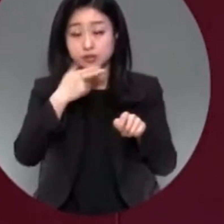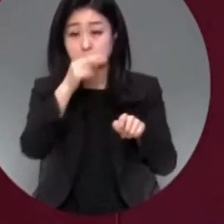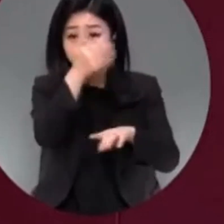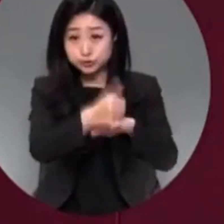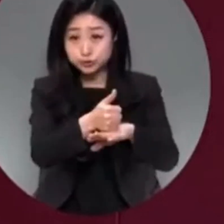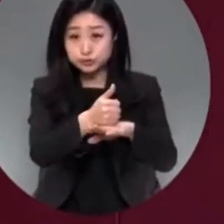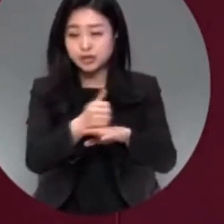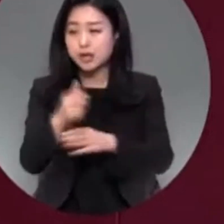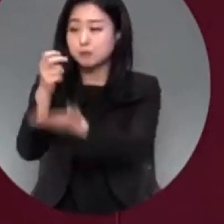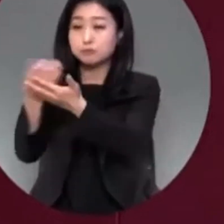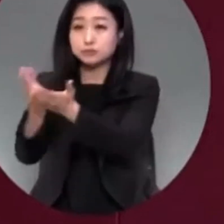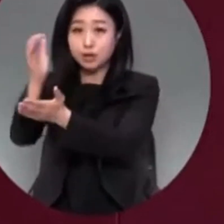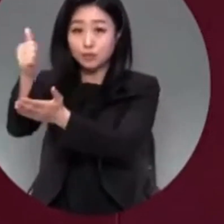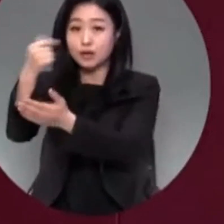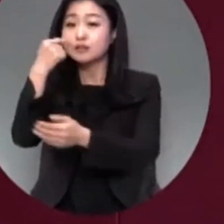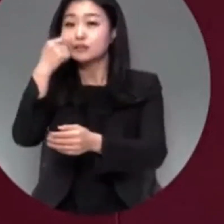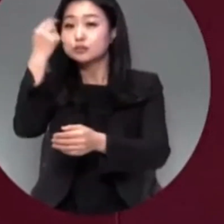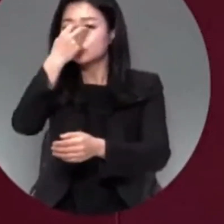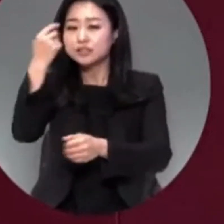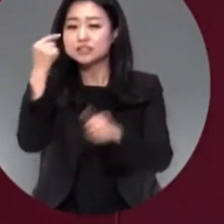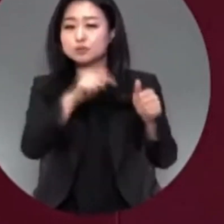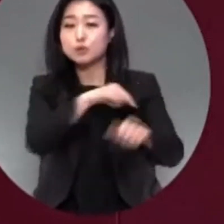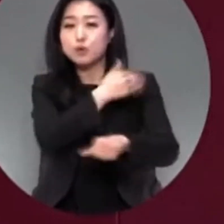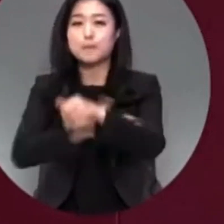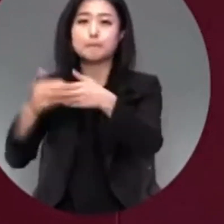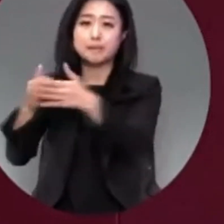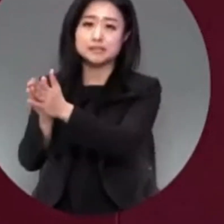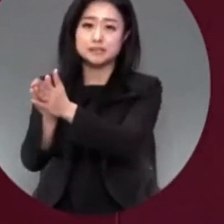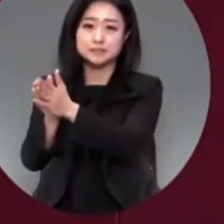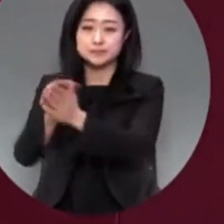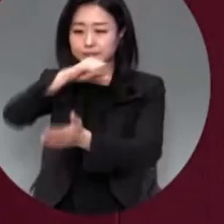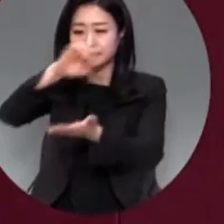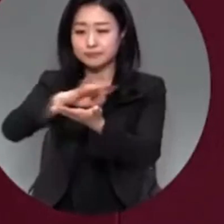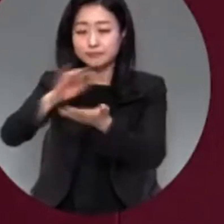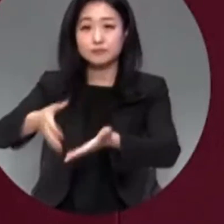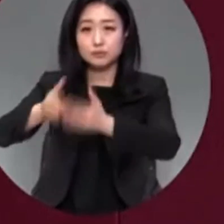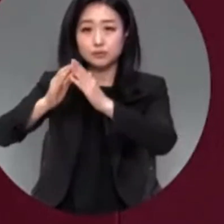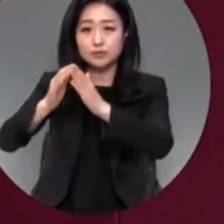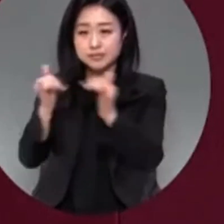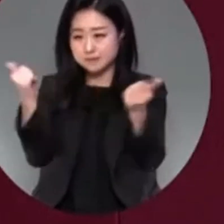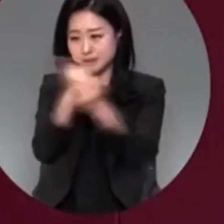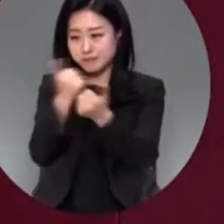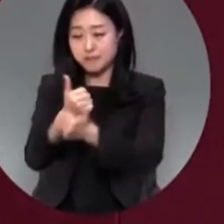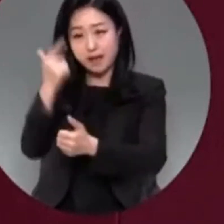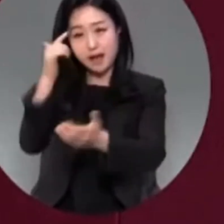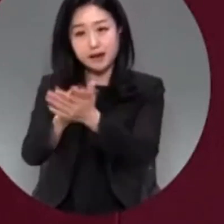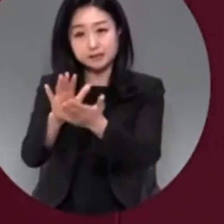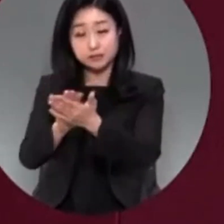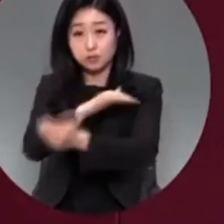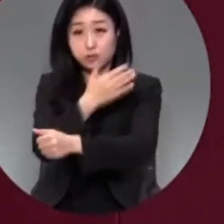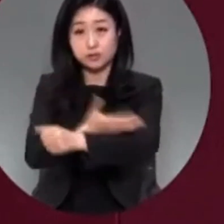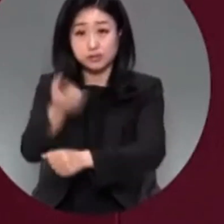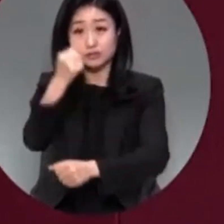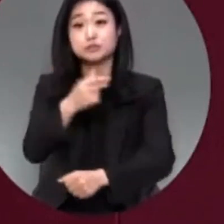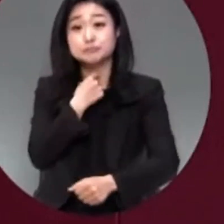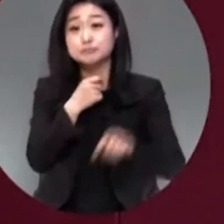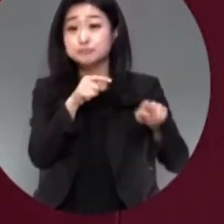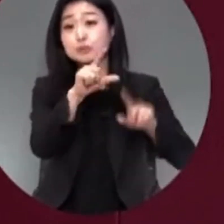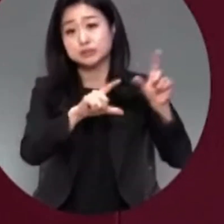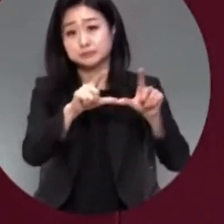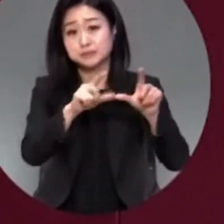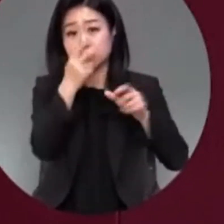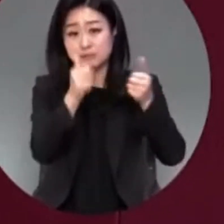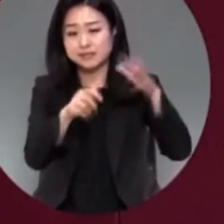그럼에도 이제는 법무부 장관의 수사지휘권 폐지와 인사예산의 독립, 인사검증까지 포함된 검찰권의 확대 강화를 공언하며